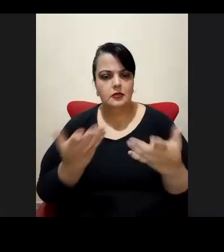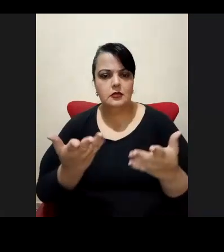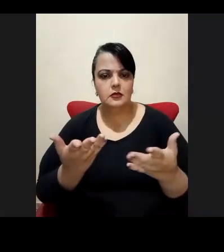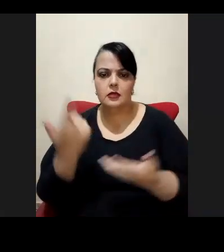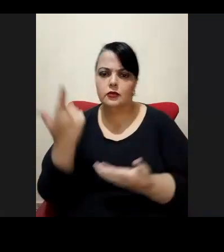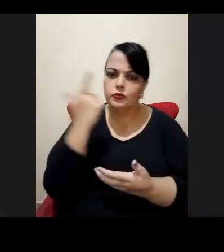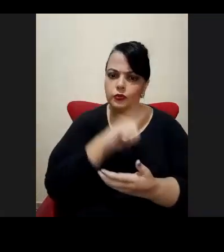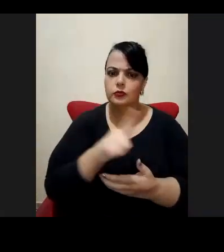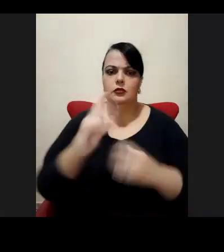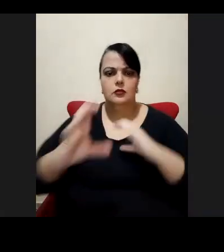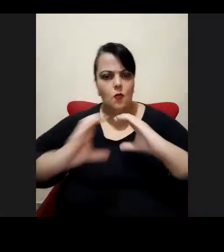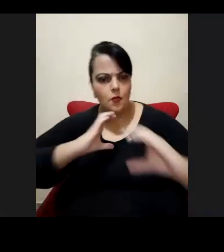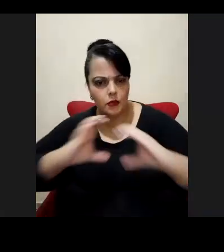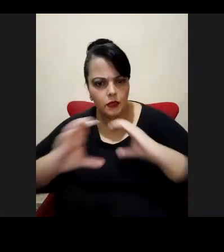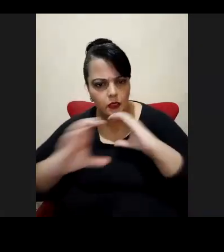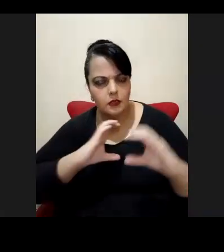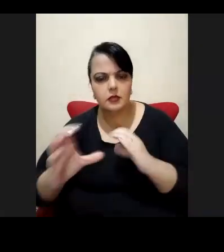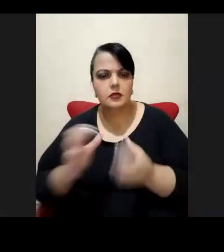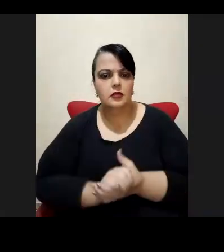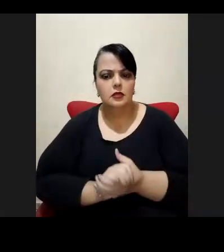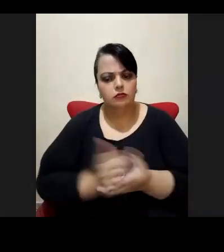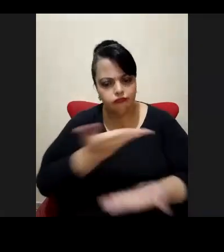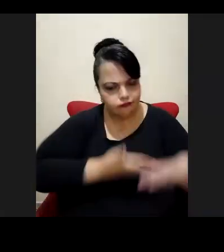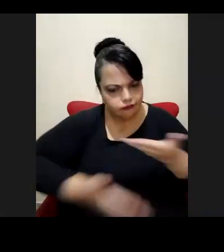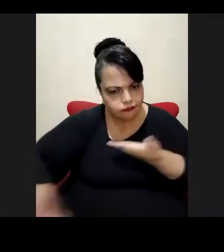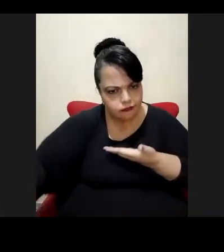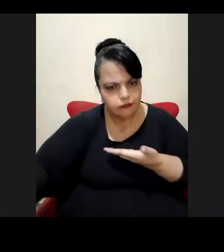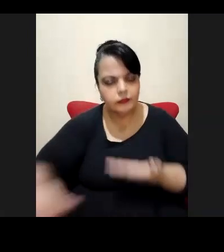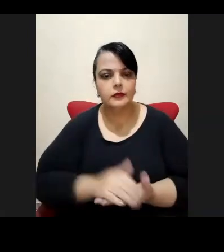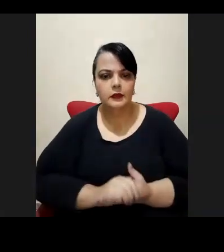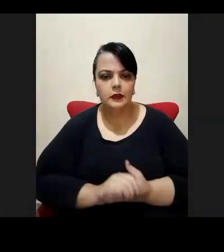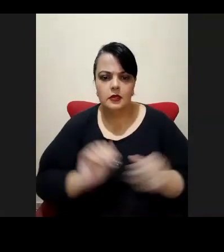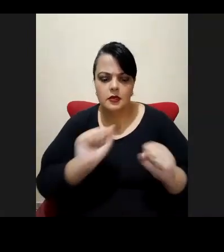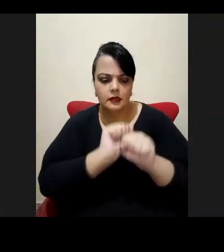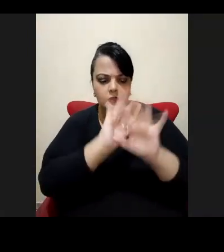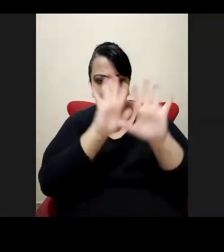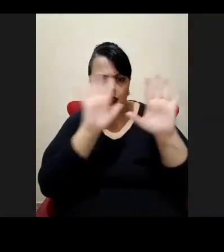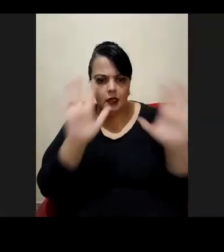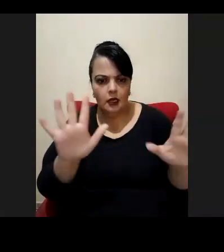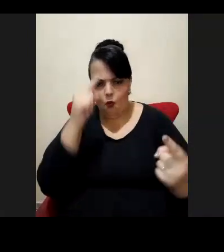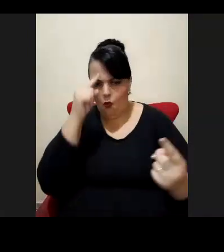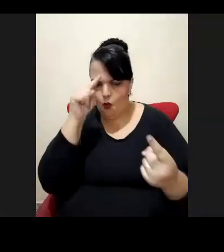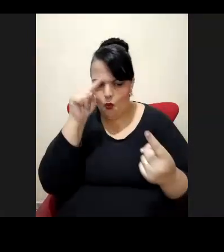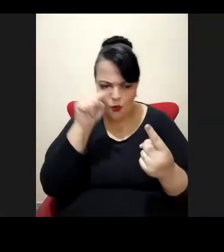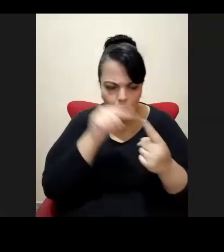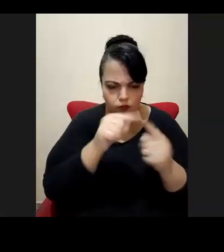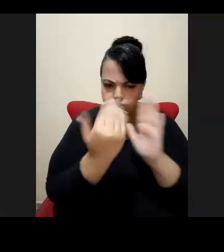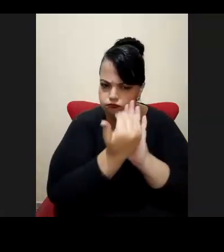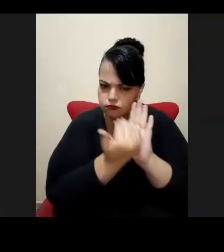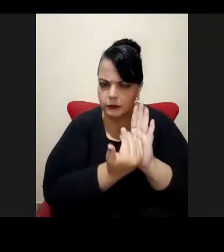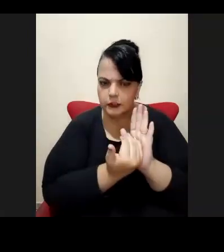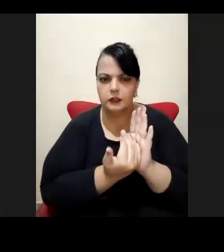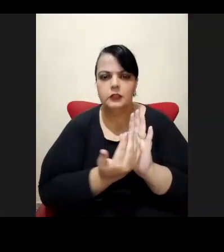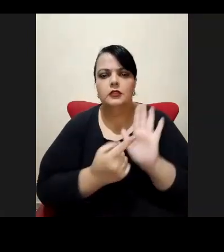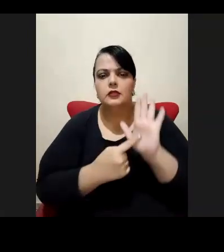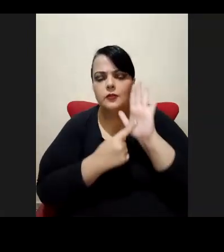nos comunicar com outras pessoas de maneira clara, objetiva,